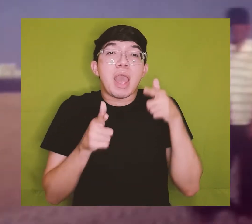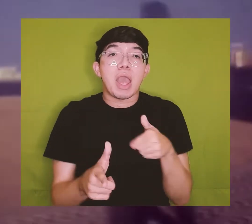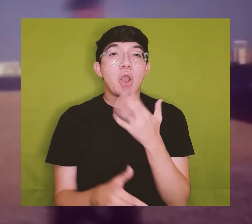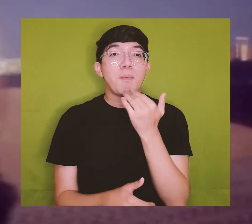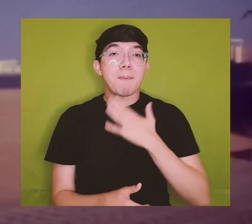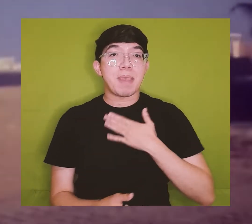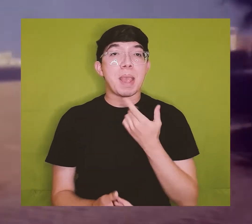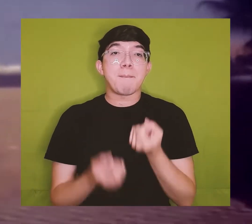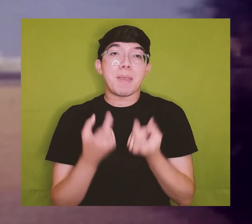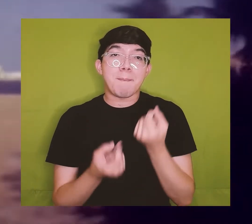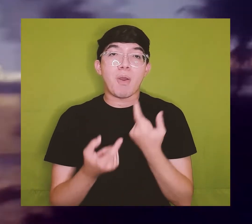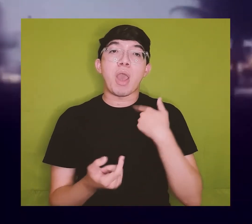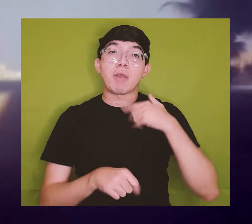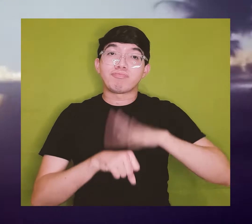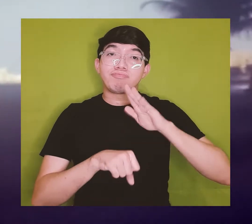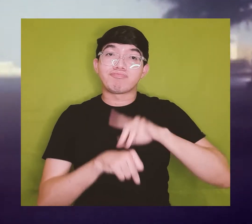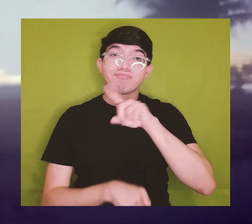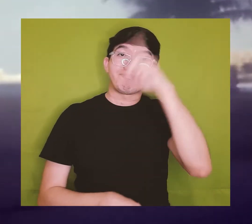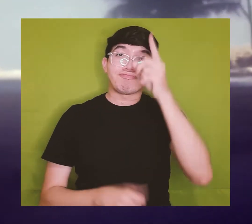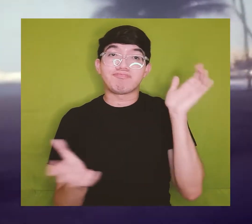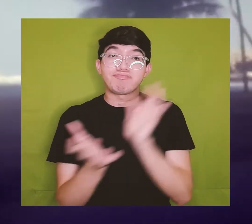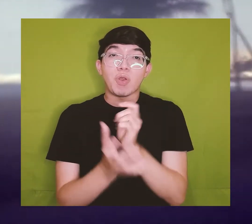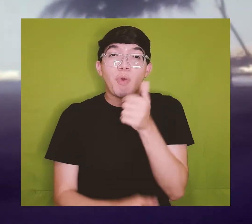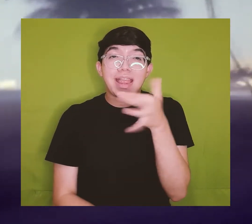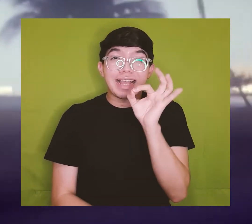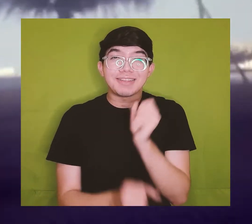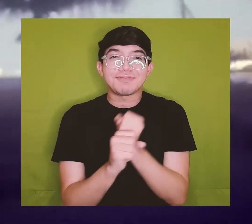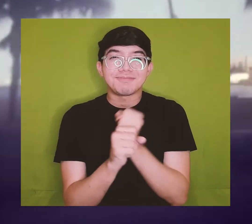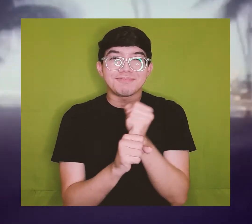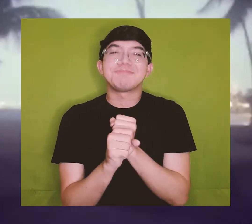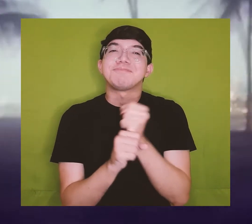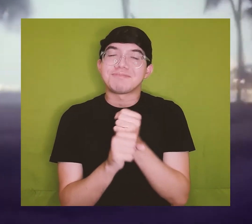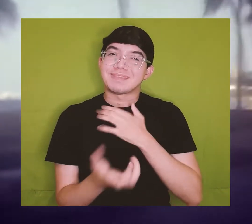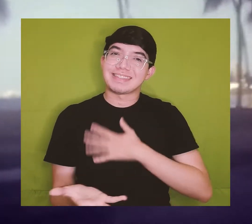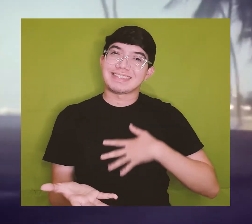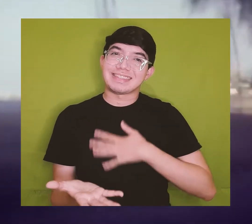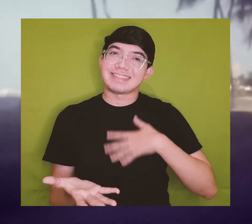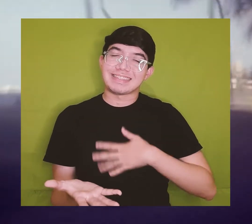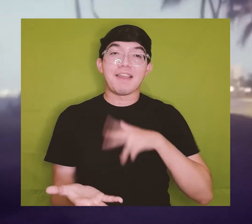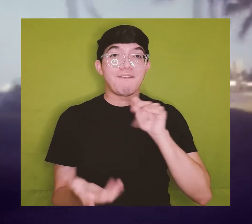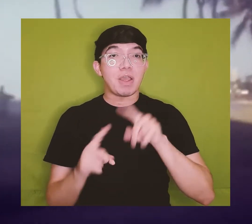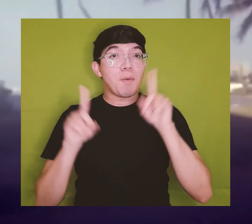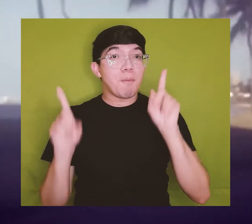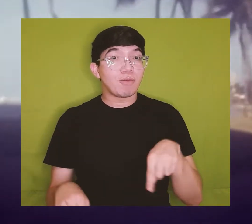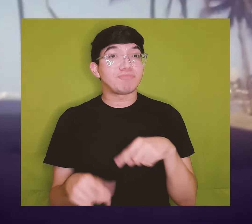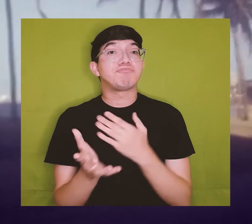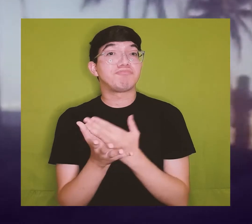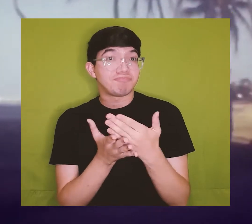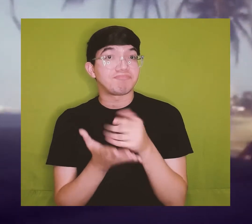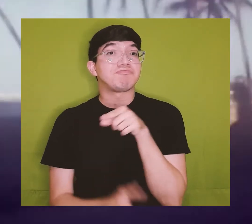do Cineclube, né, estou há quase 10 anos preso a esse Cineclube, muito feliz. E vamos começar esse projeto de